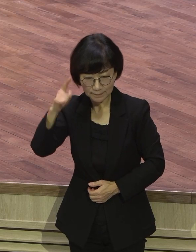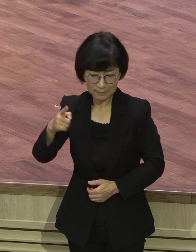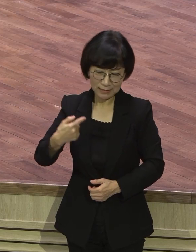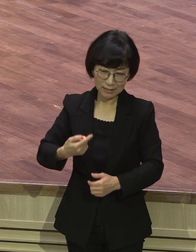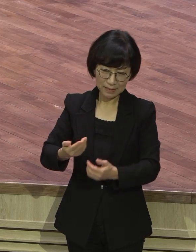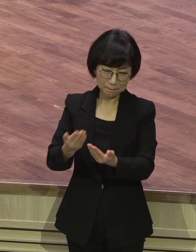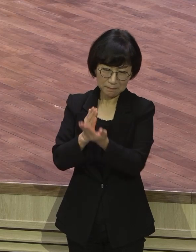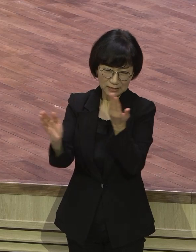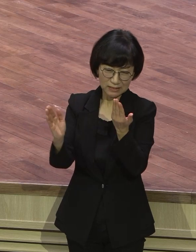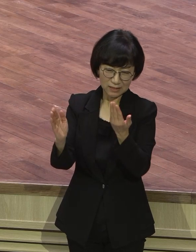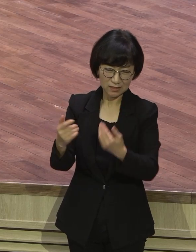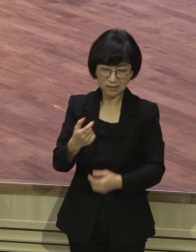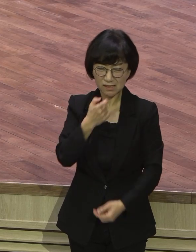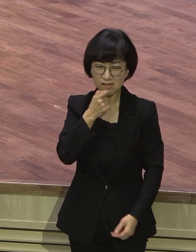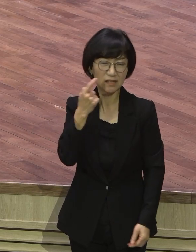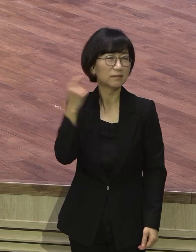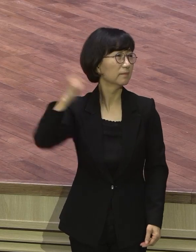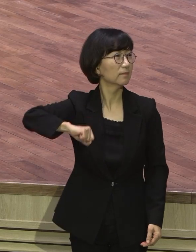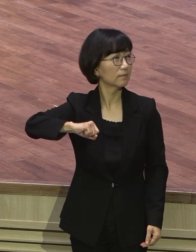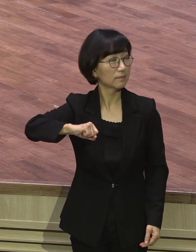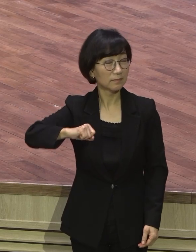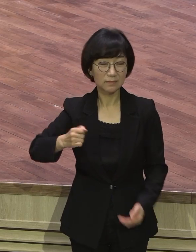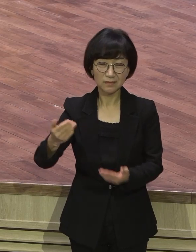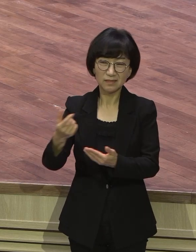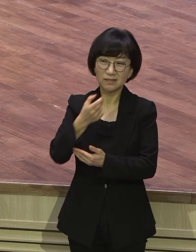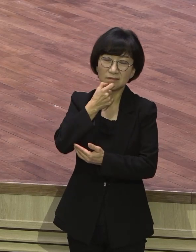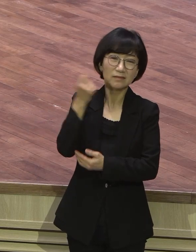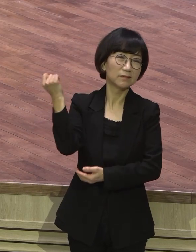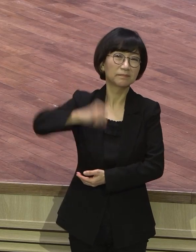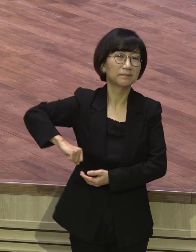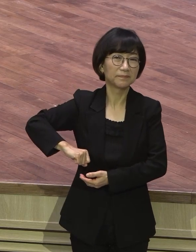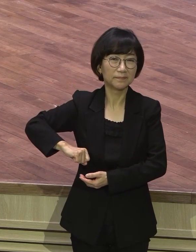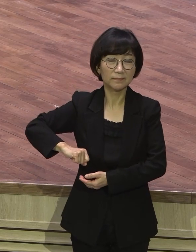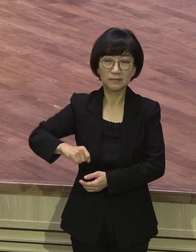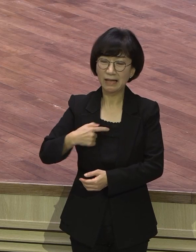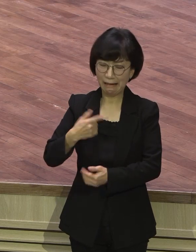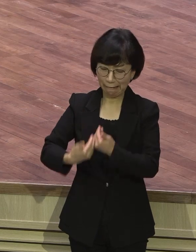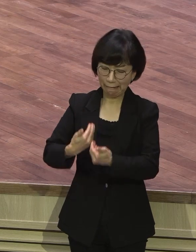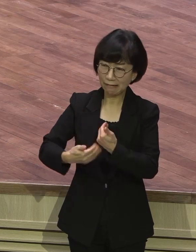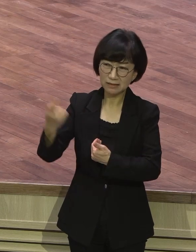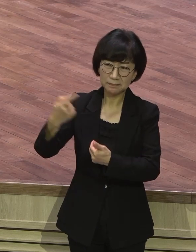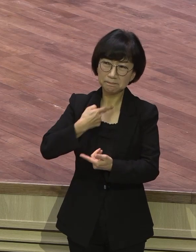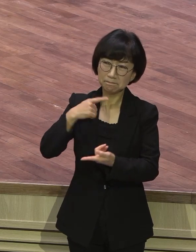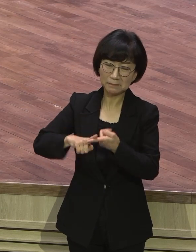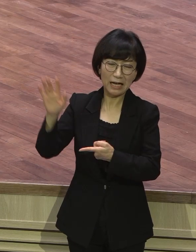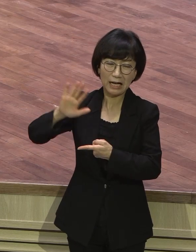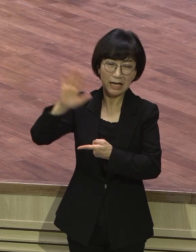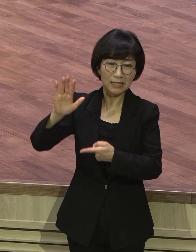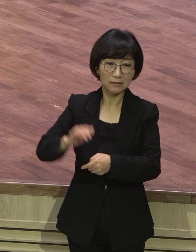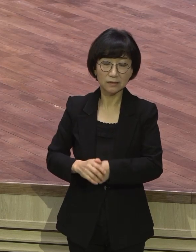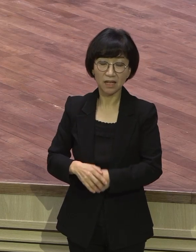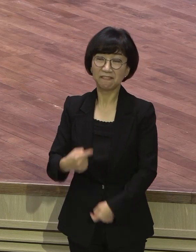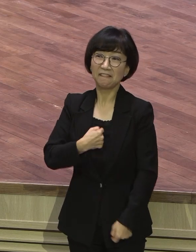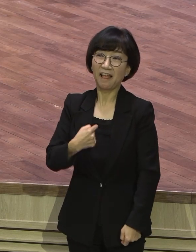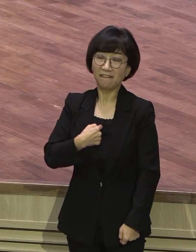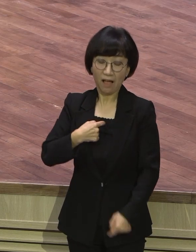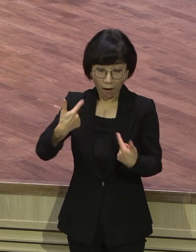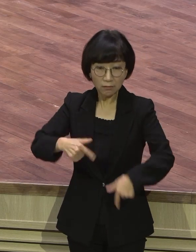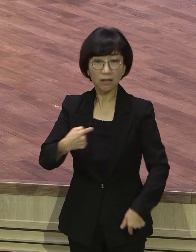듣지도 않아요 받지도 않아요 보지도 않아요 내가 안 맞아 내가 합니까 내가